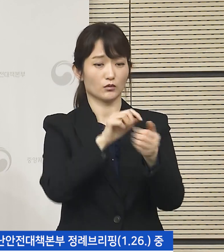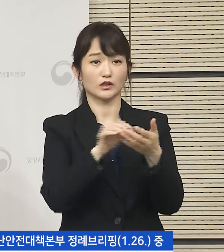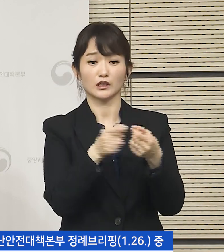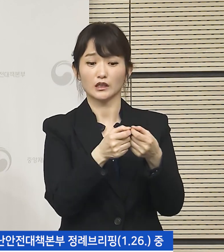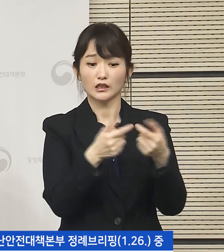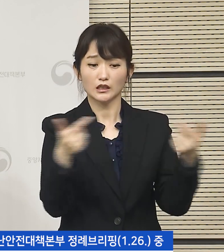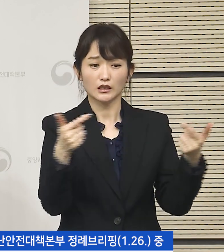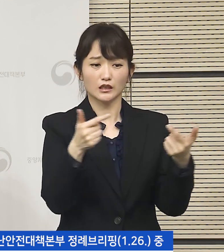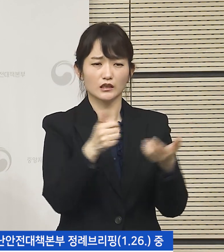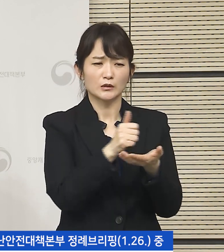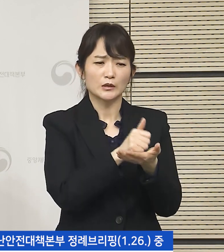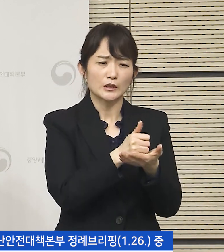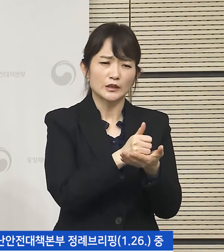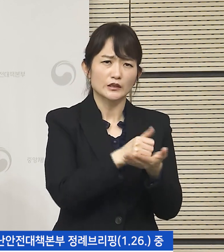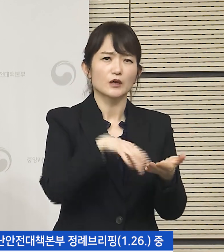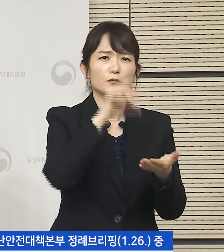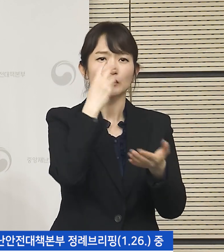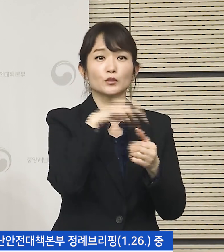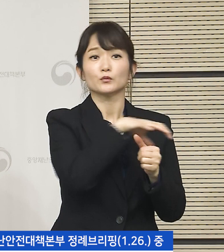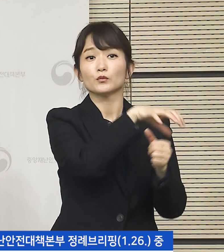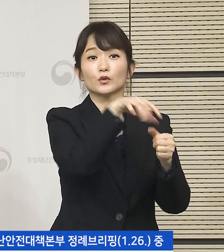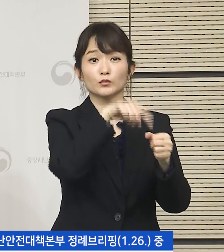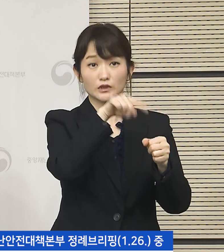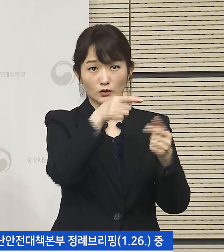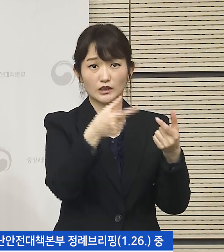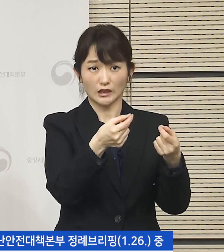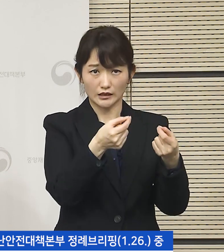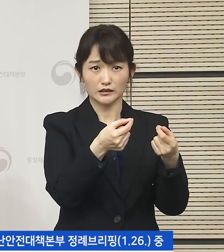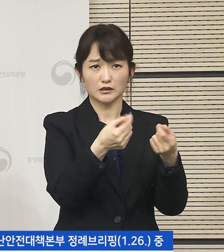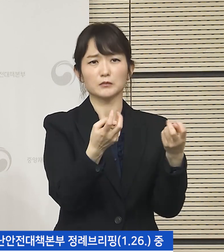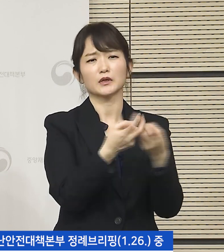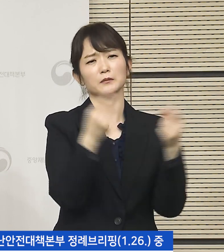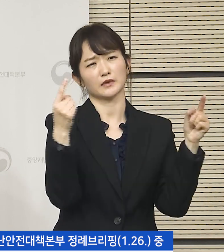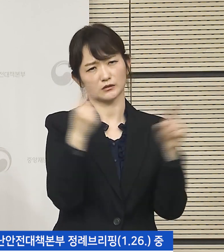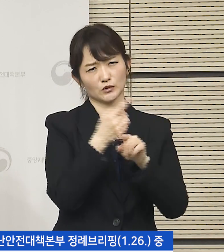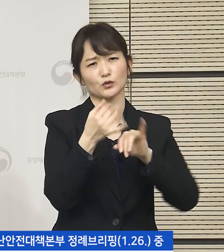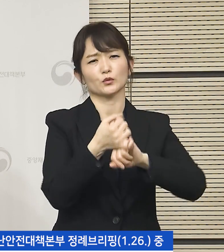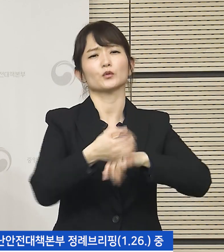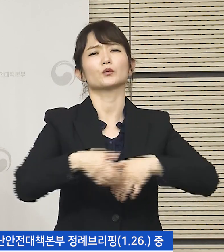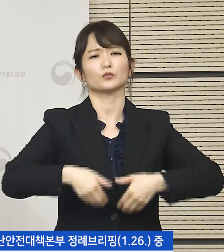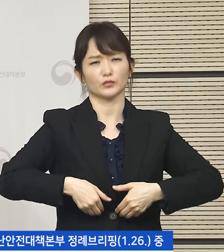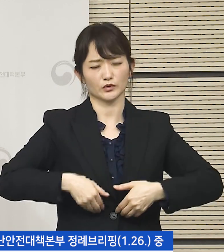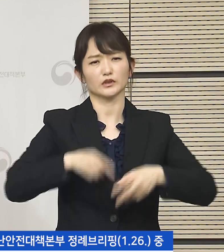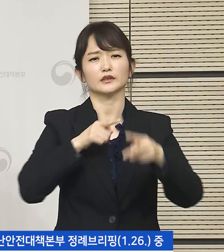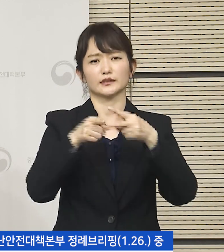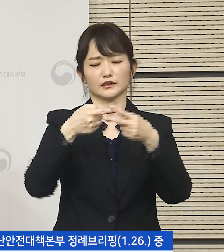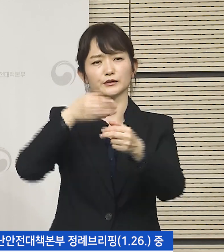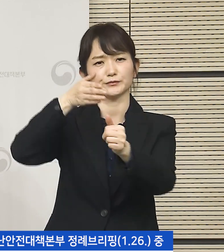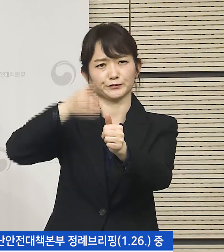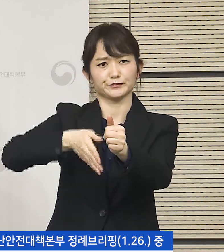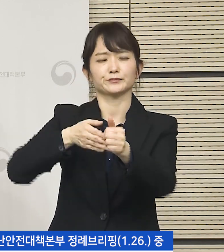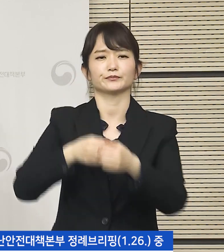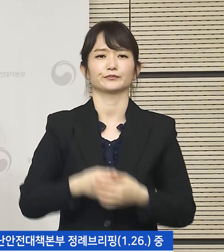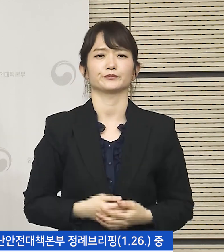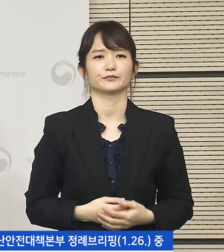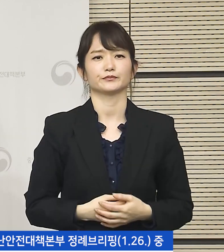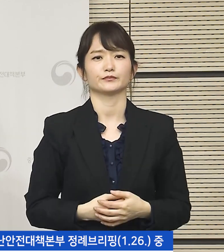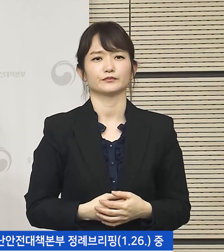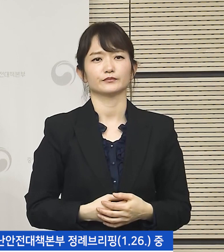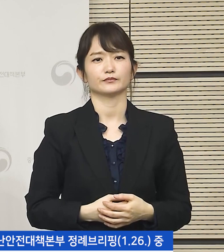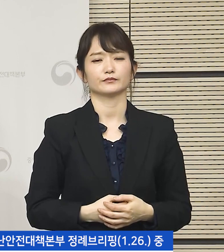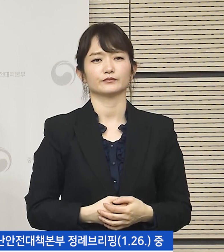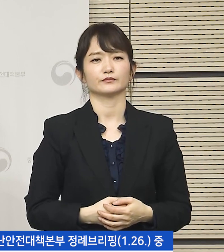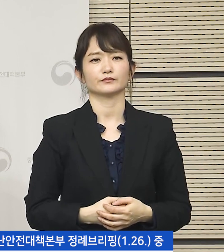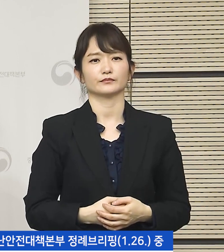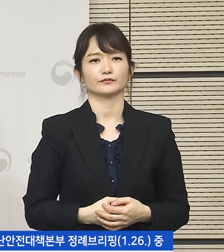급증에 따른 고위험군의 우선 보호를 위해서는 이러한 전환이 불가피한 전환이라는 점을 양해해 주시기 바랍니다.